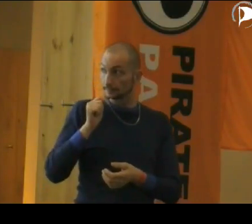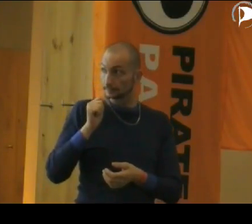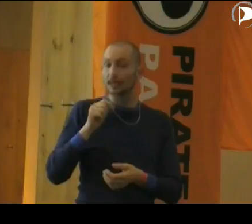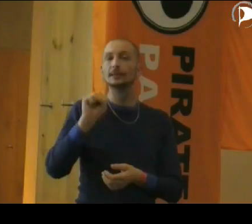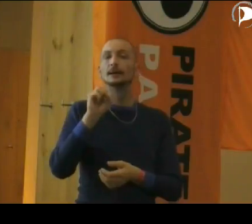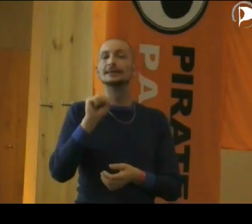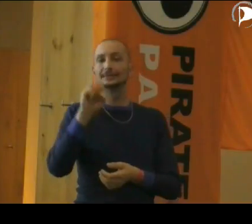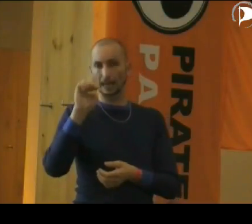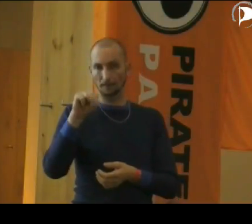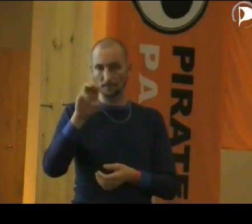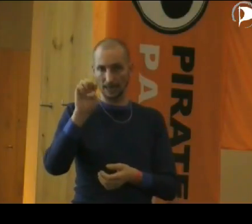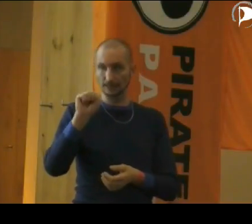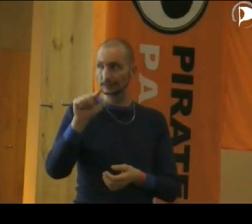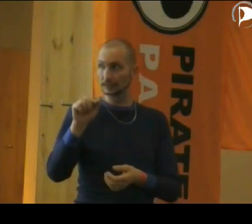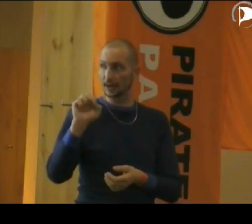seminare